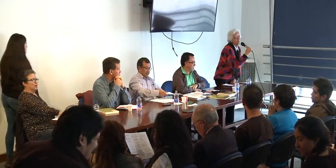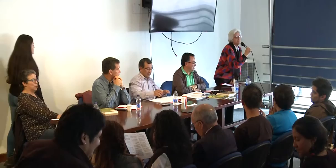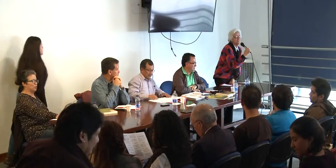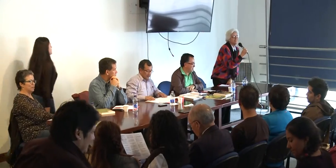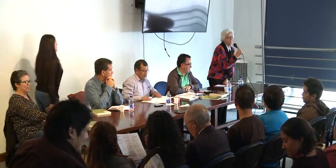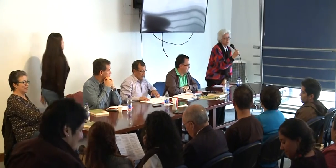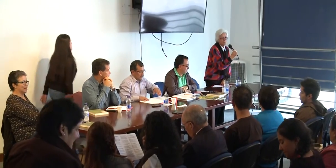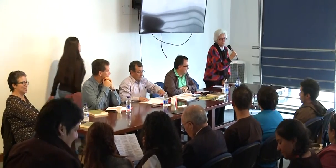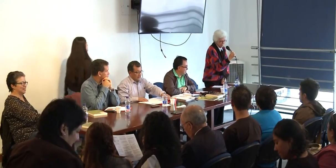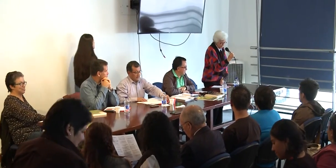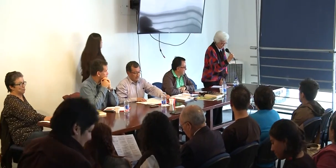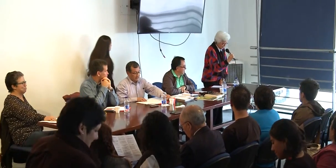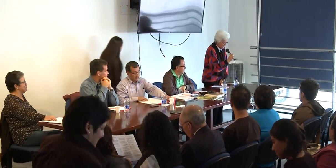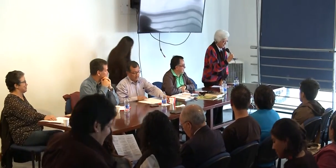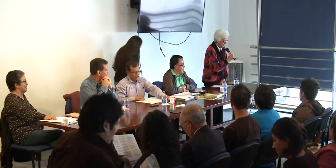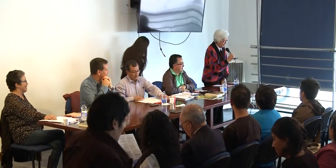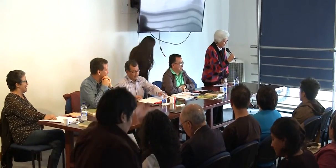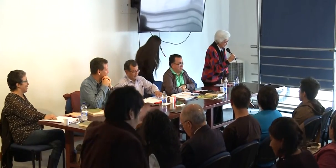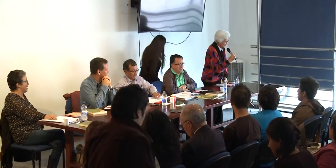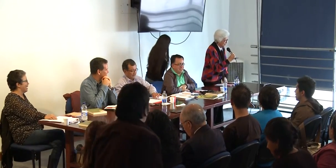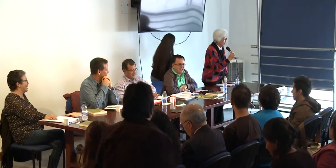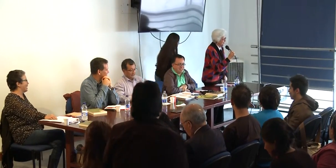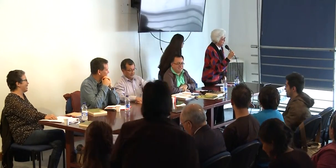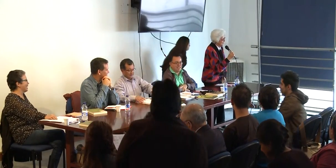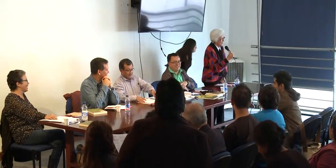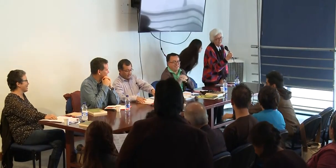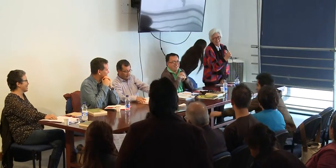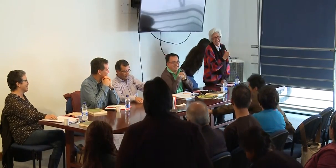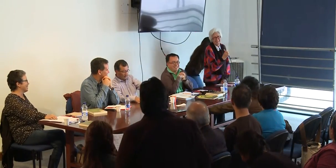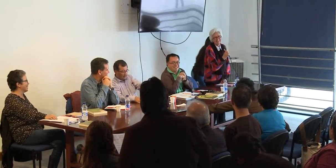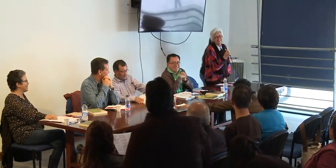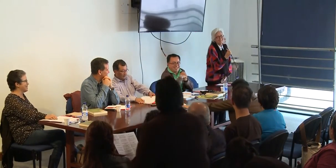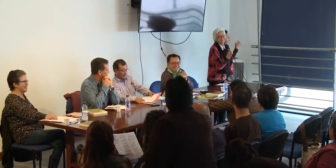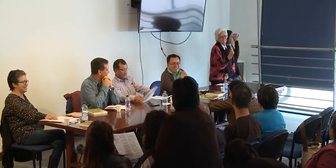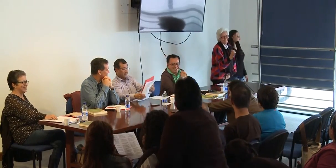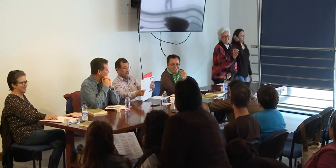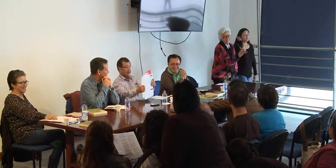Pues después de esa intervención, pues qué le dice uno, queda en la olla.